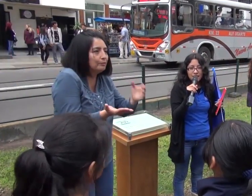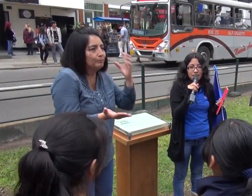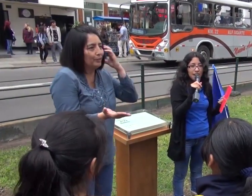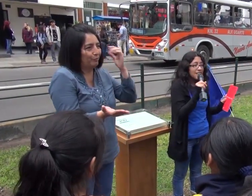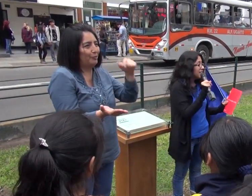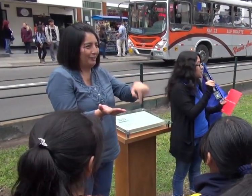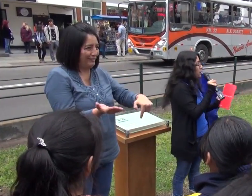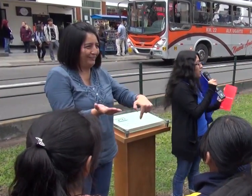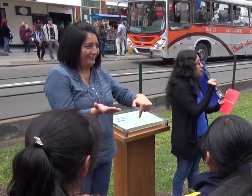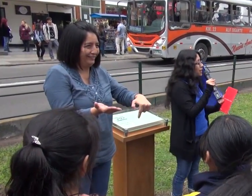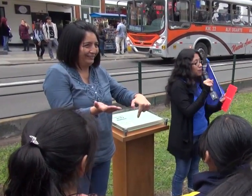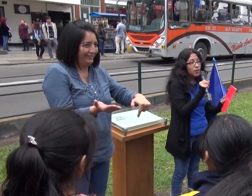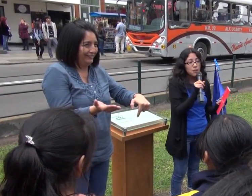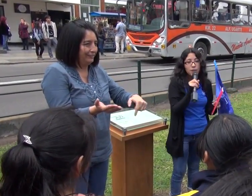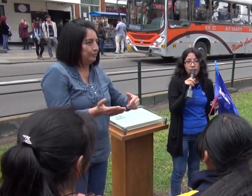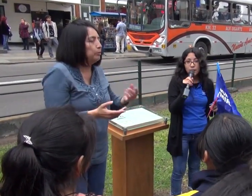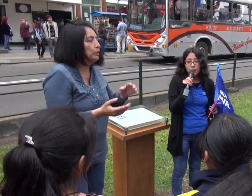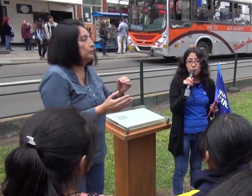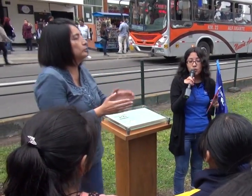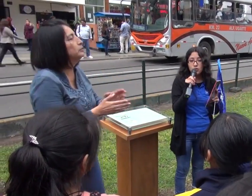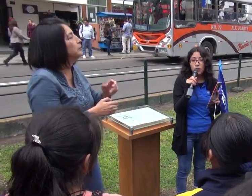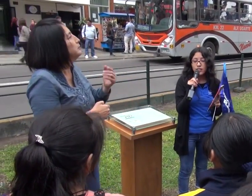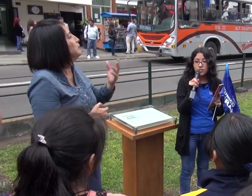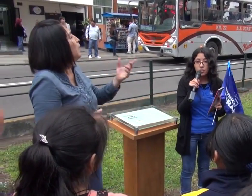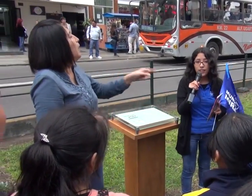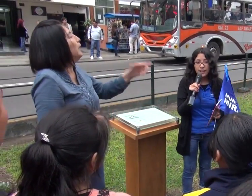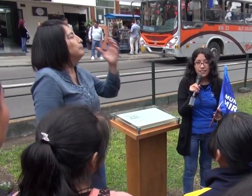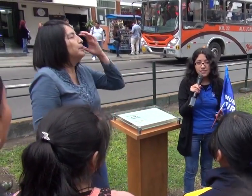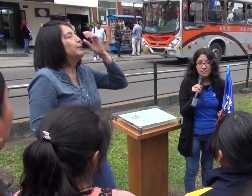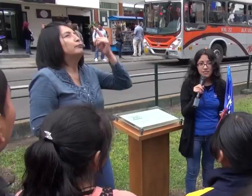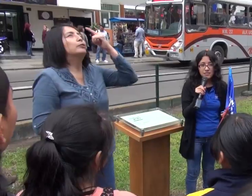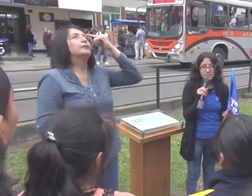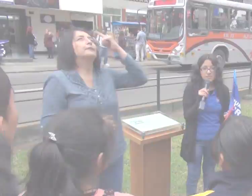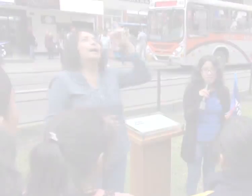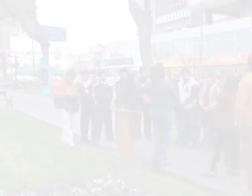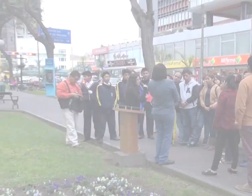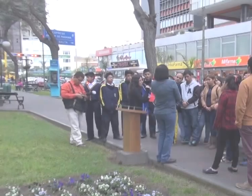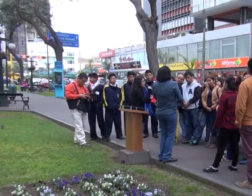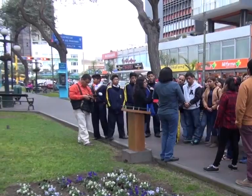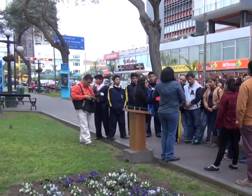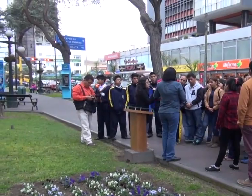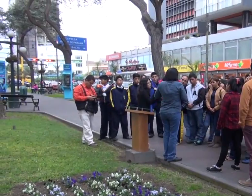se inspiró en miraflores para escribir muchas obras y novelas